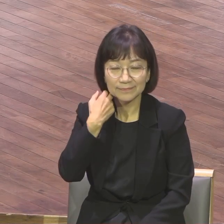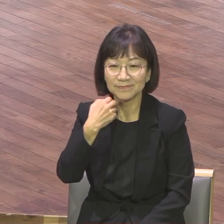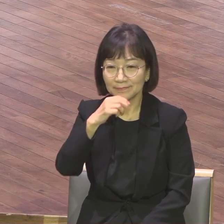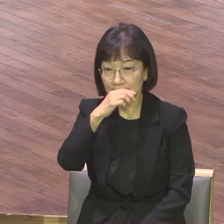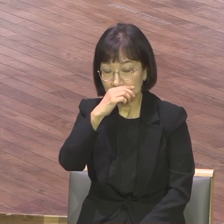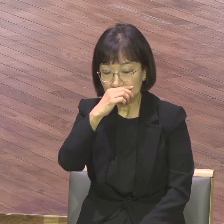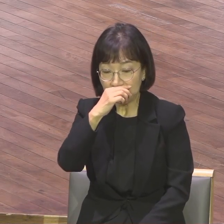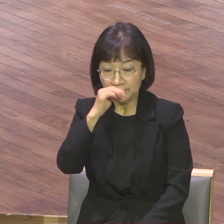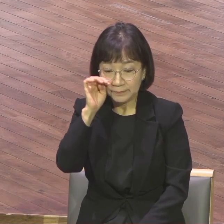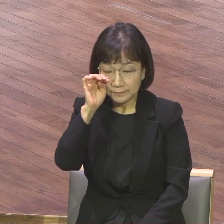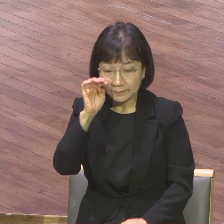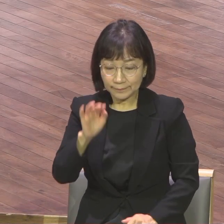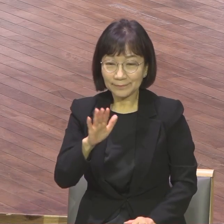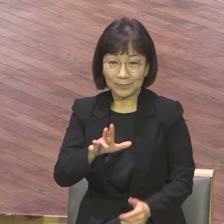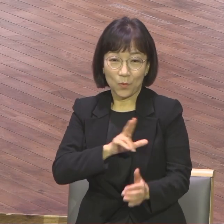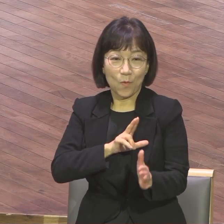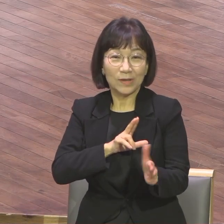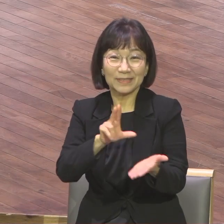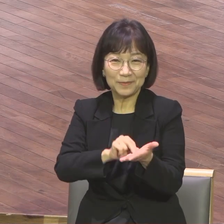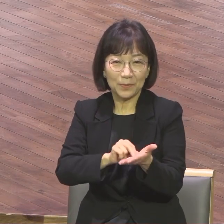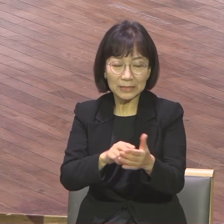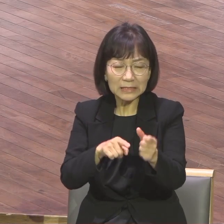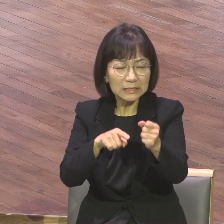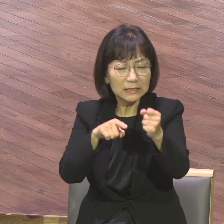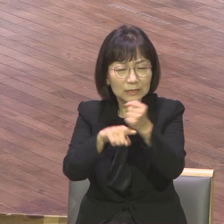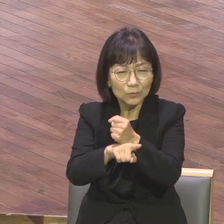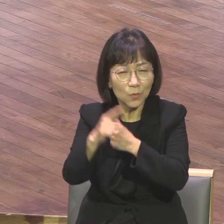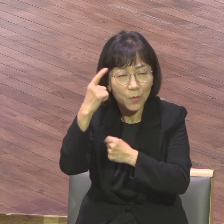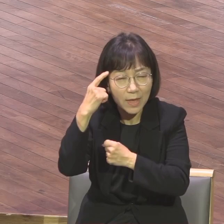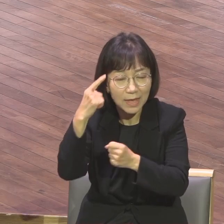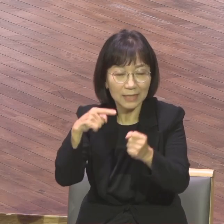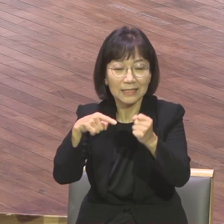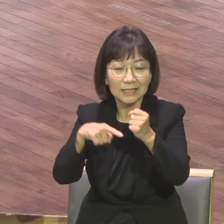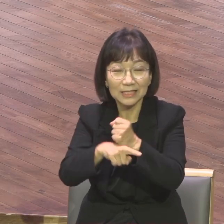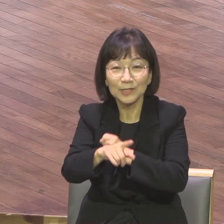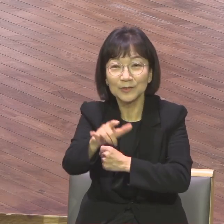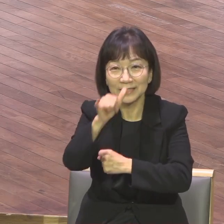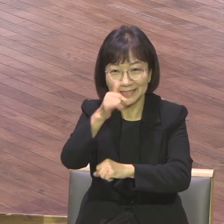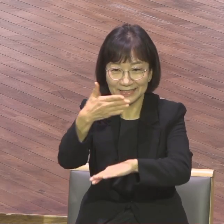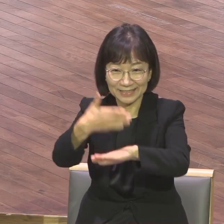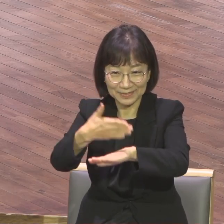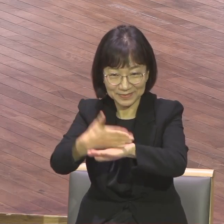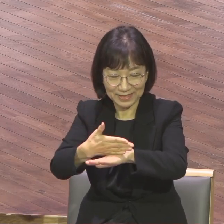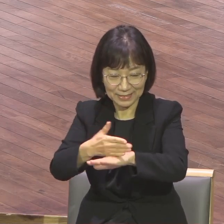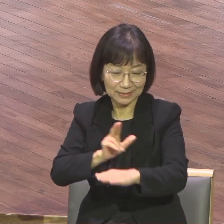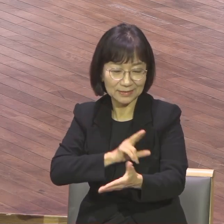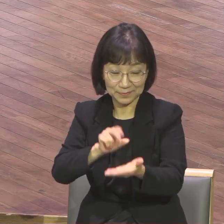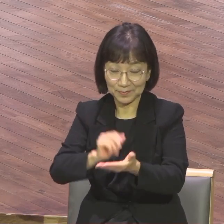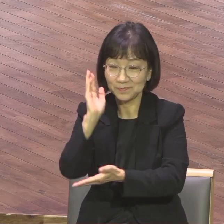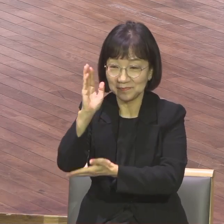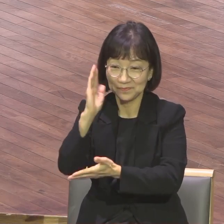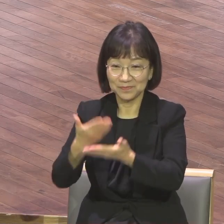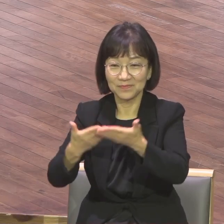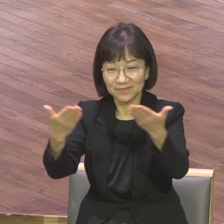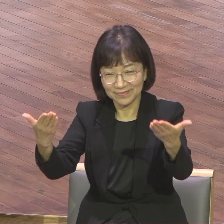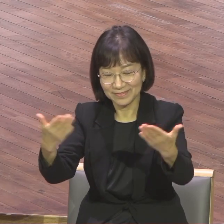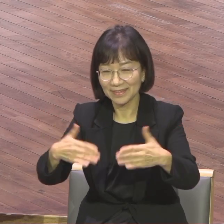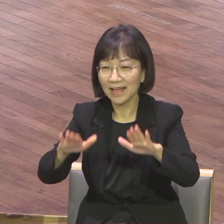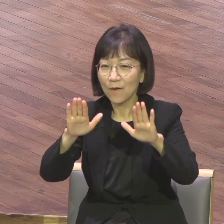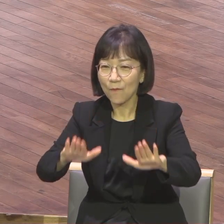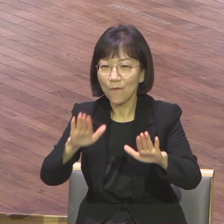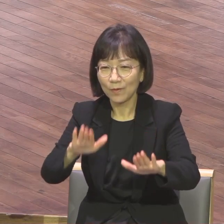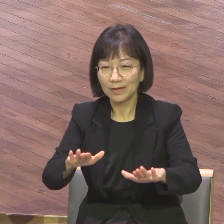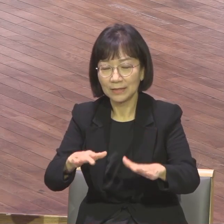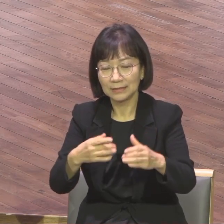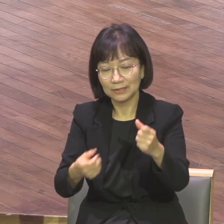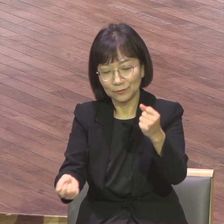드릴 말씀 가지고 이유가 있는 감사라는 제목으로 말씀을 드립니다. 오늘은 주수